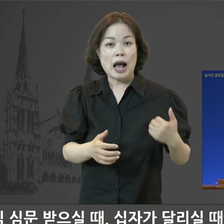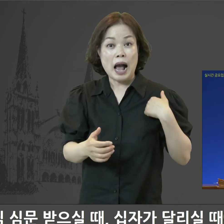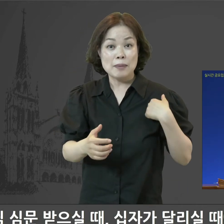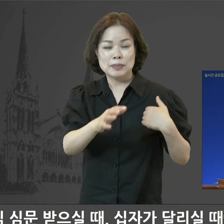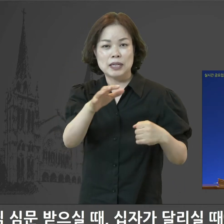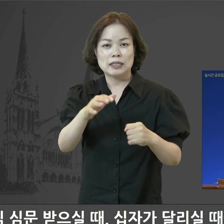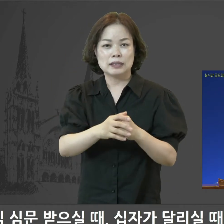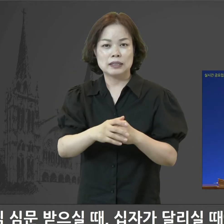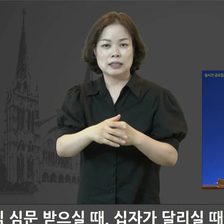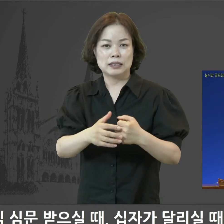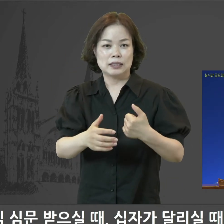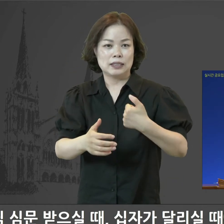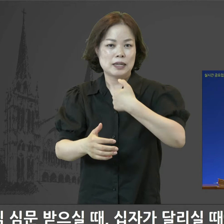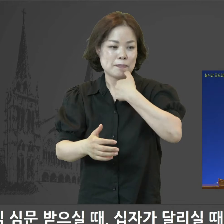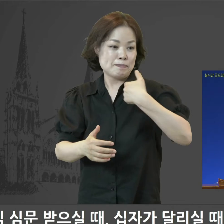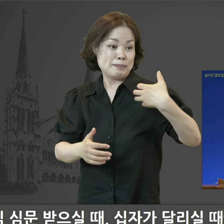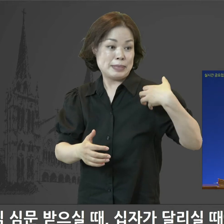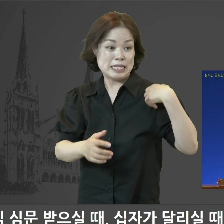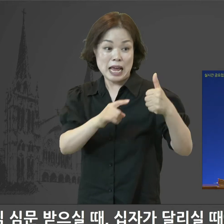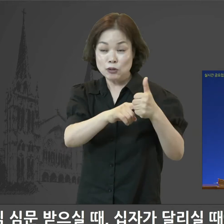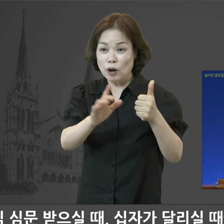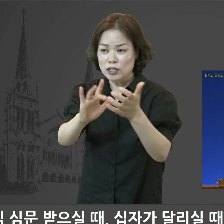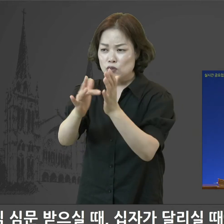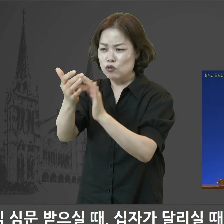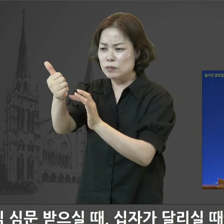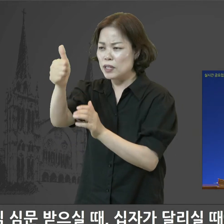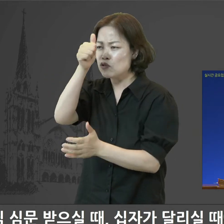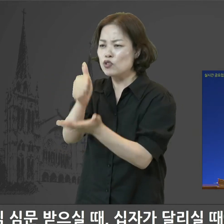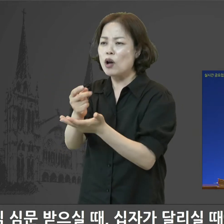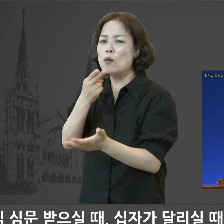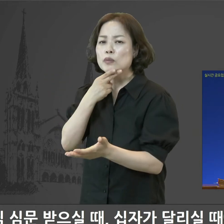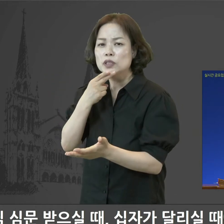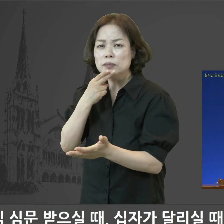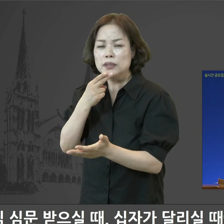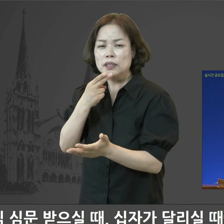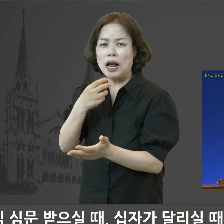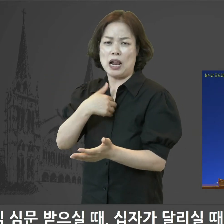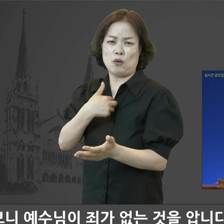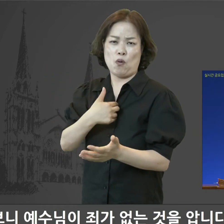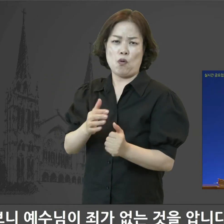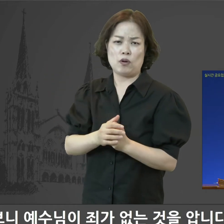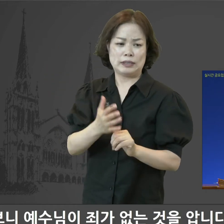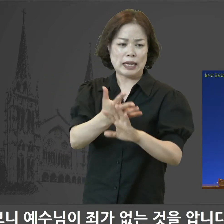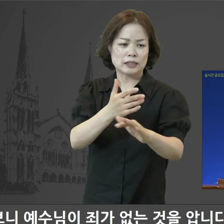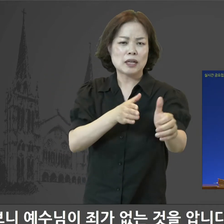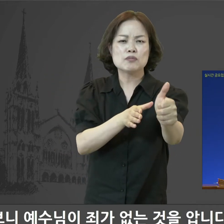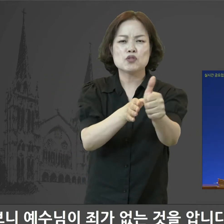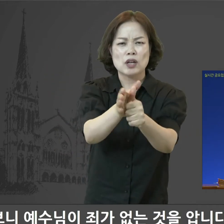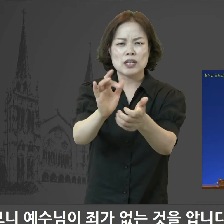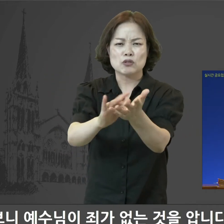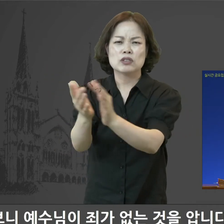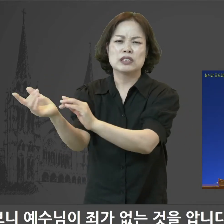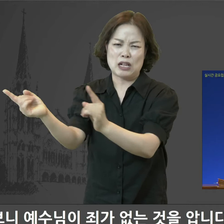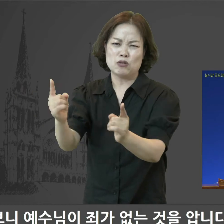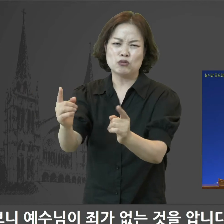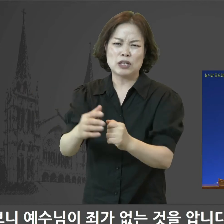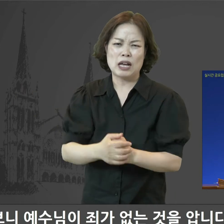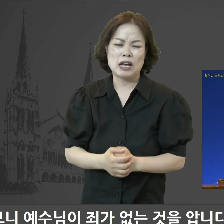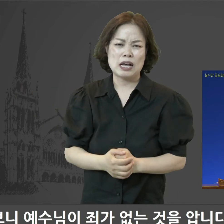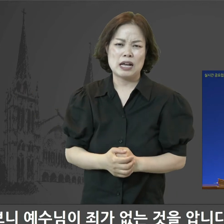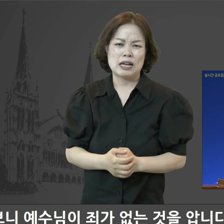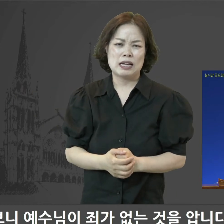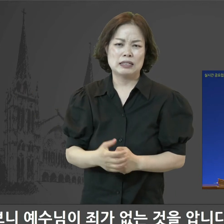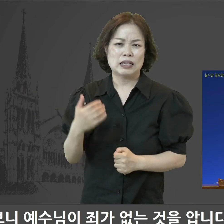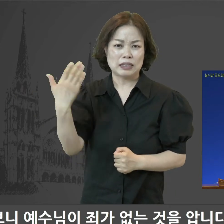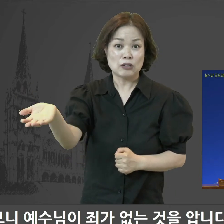하나의 안을 내죠. 다른 사람 처형하고 그 예수는 살려주자, 그런